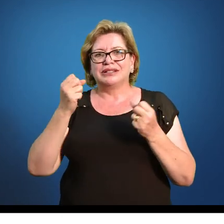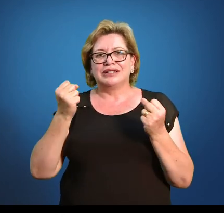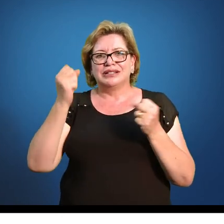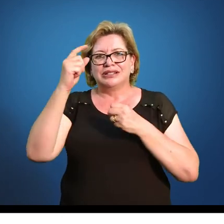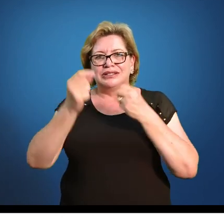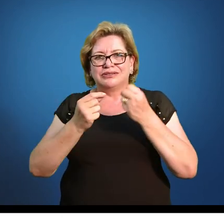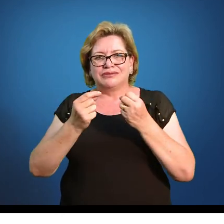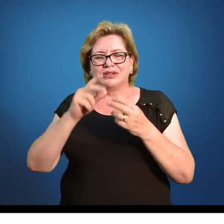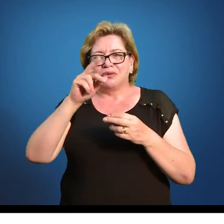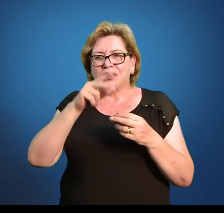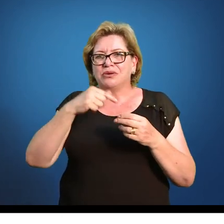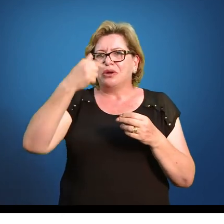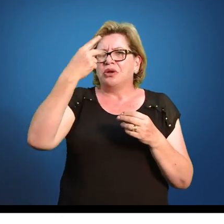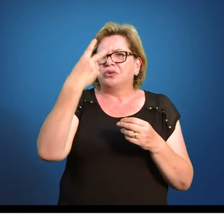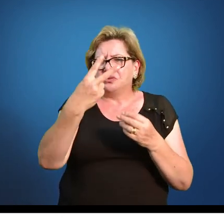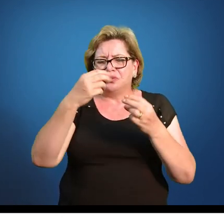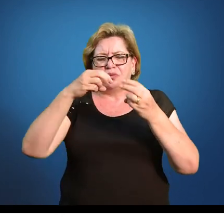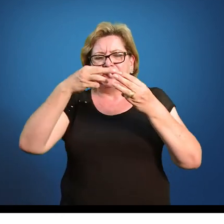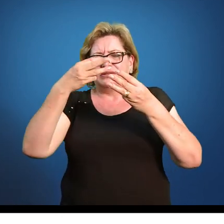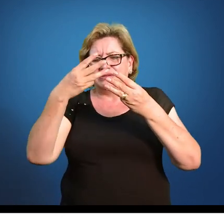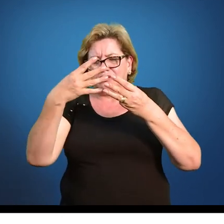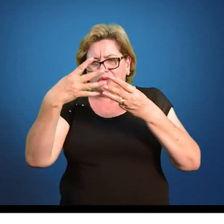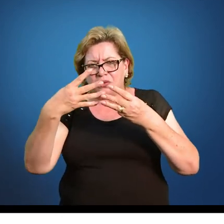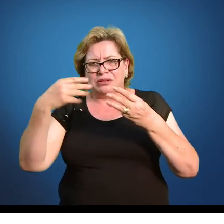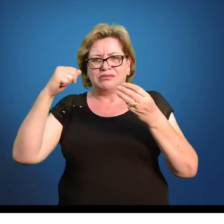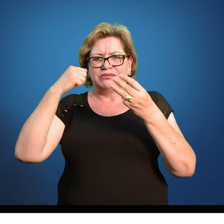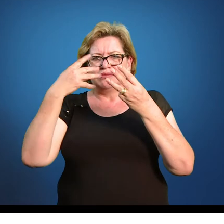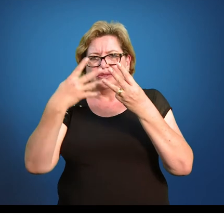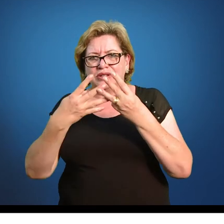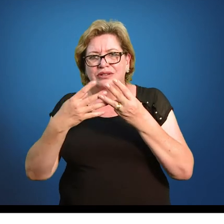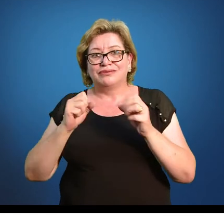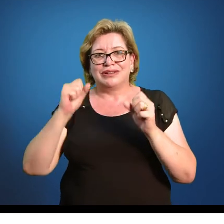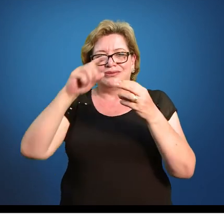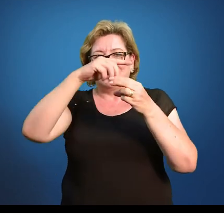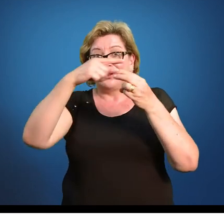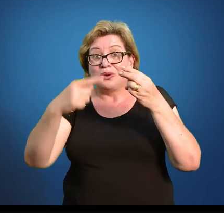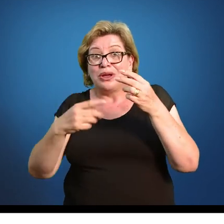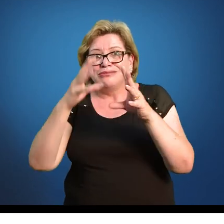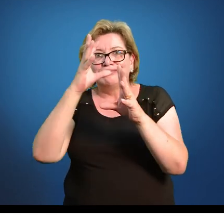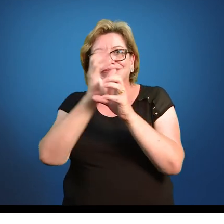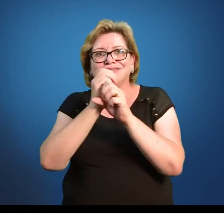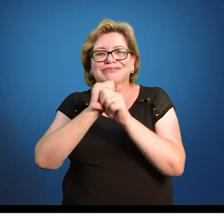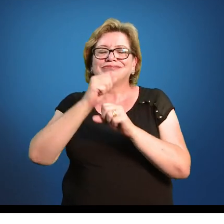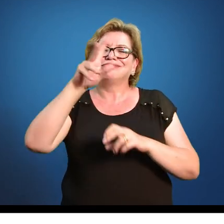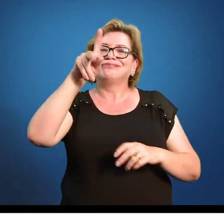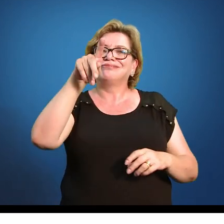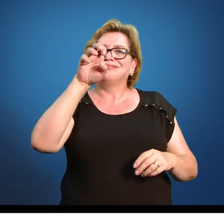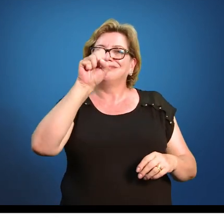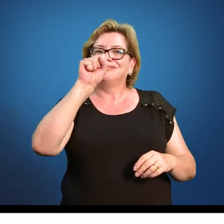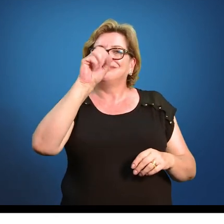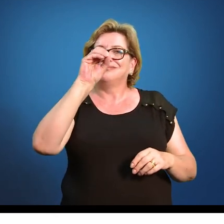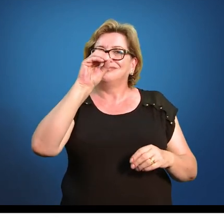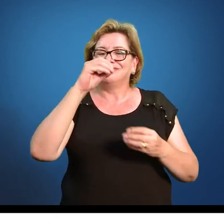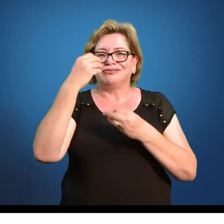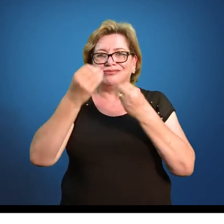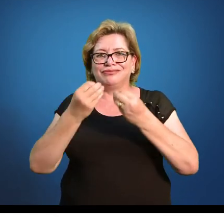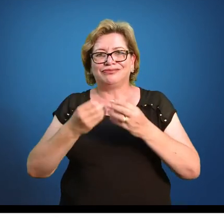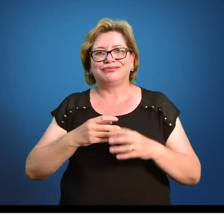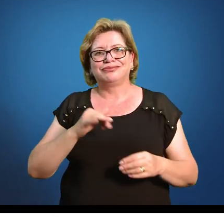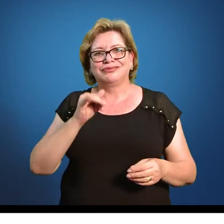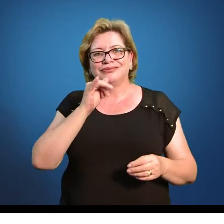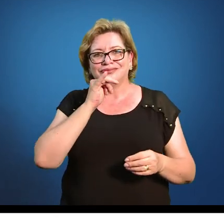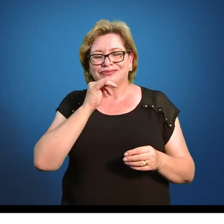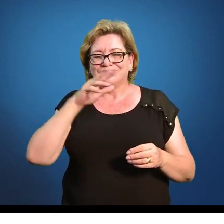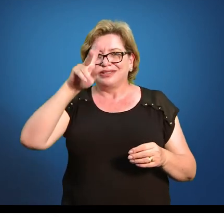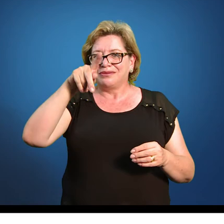70 aparecesse duas vezes, 80 quatro vezes? Então você vai dividir pela soma dos pesos. Essa é a diferença quando você está trabalhando com